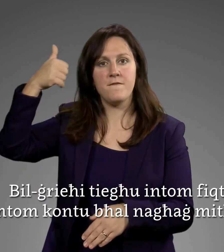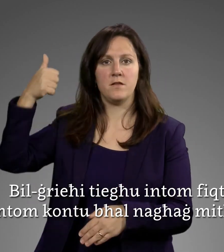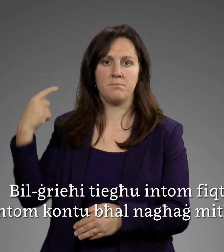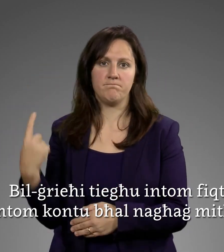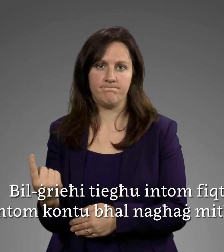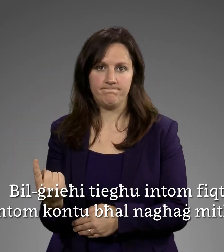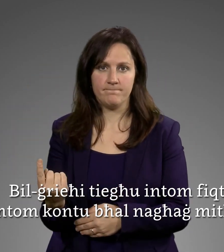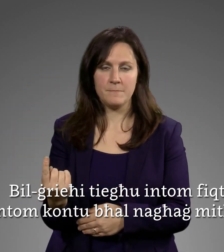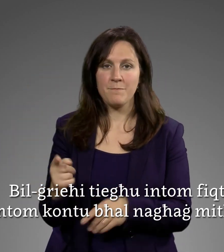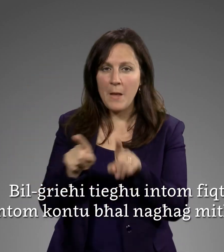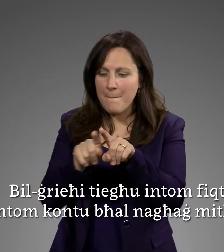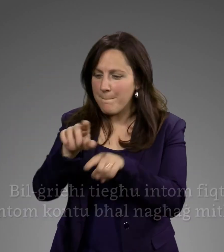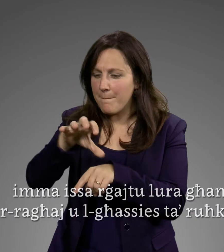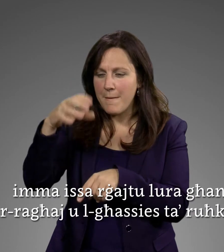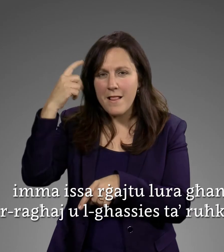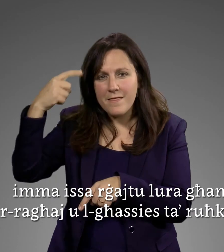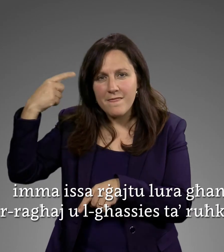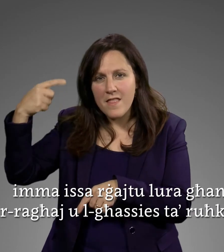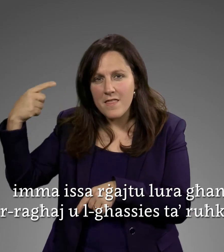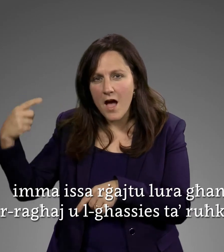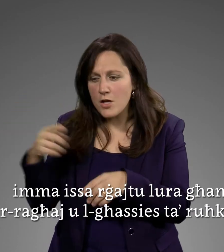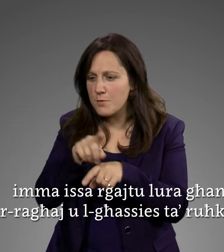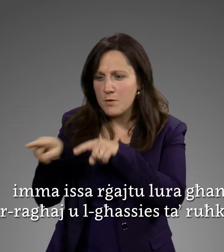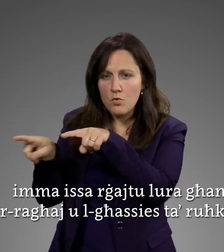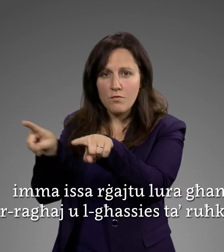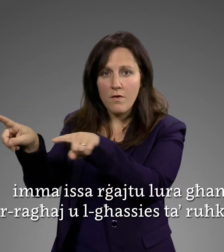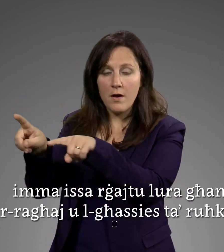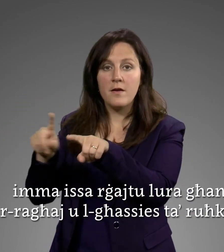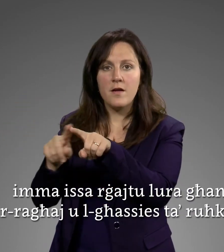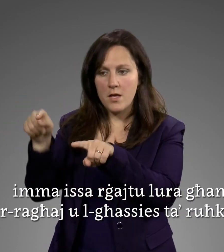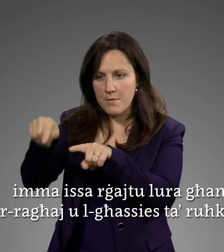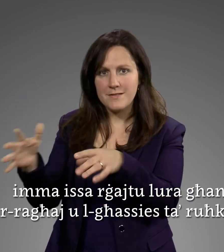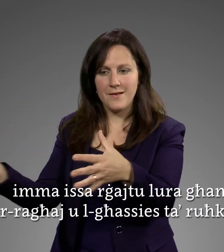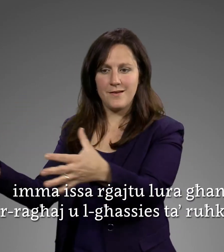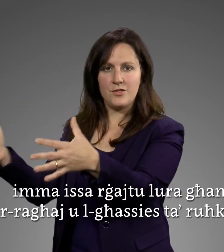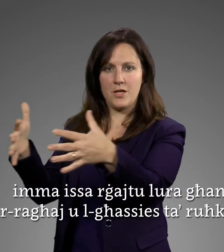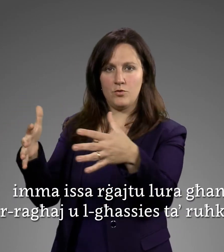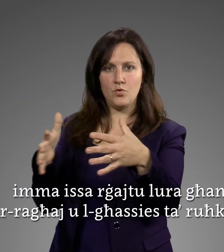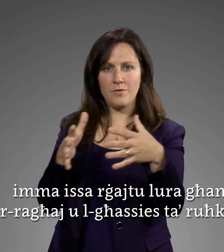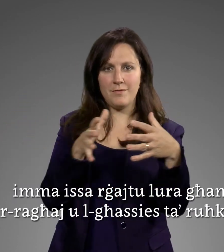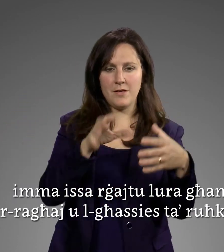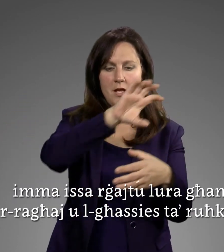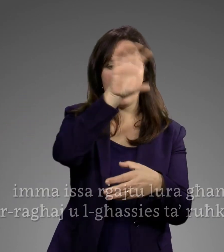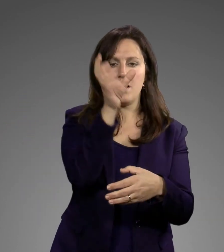kontu bħal ngħaġ mitlufa, imissa rġajtu lura għand ir-raj u l-assist ta' ruħkom.